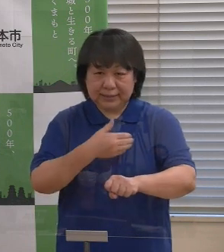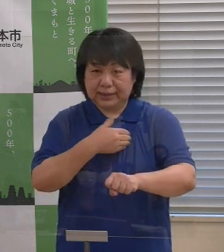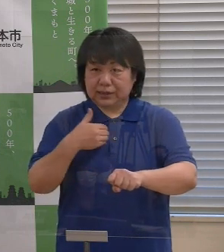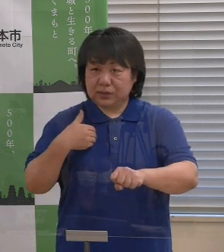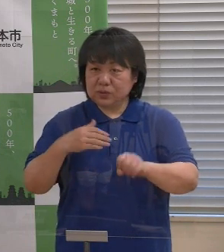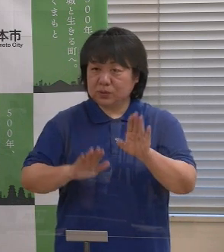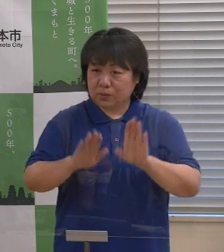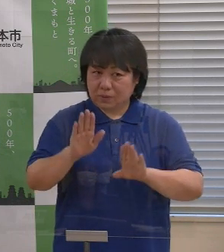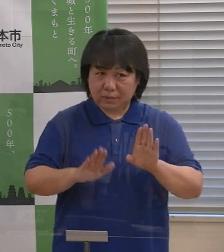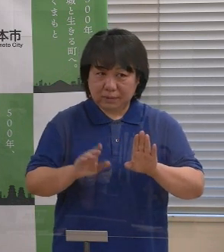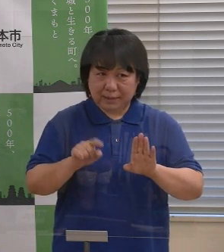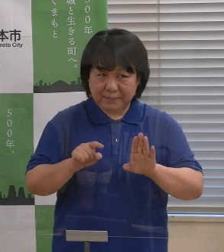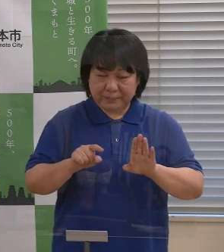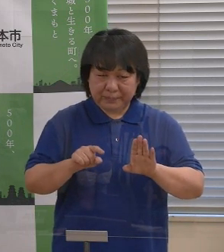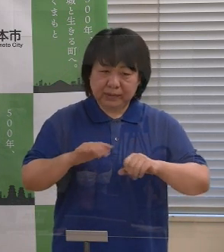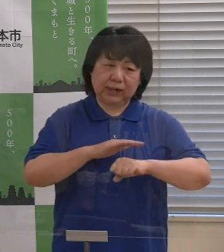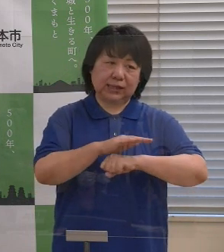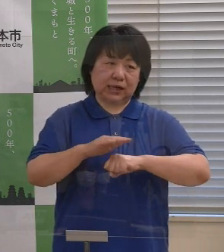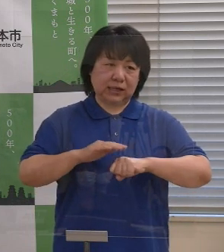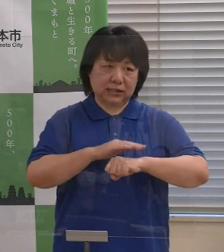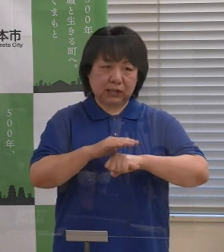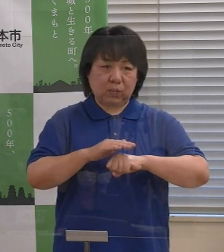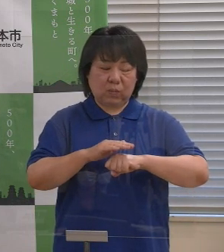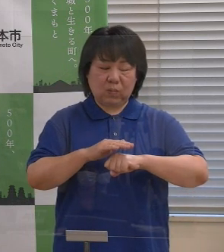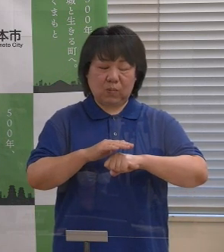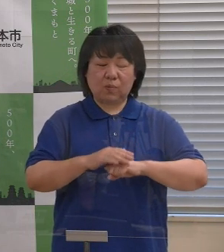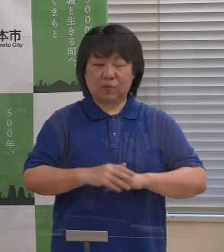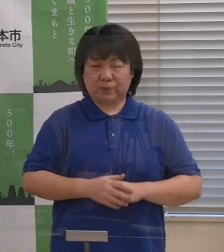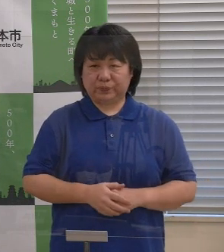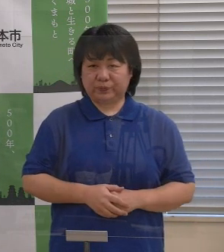担保されるということが非常に重要だということです。 ありが